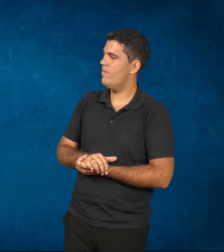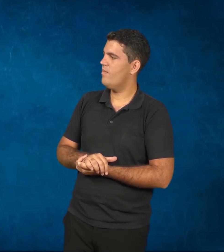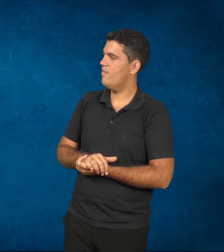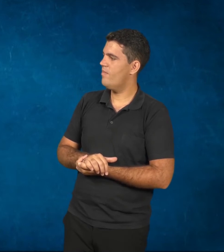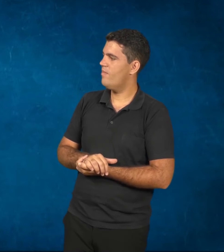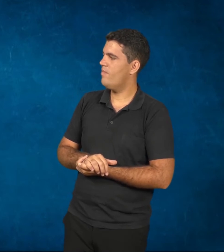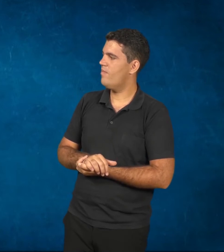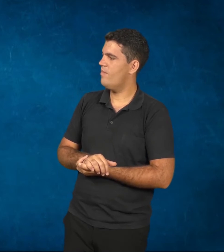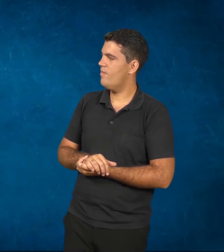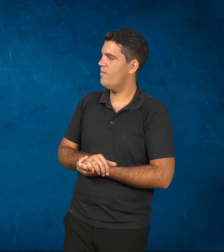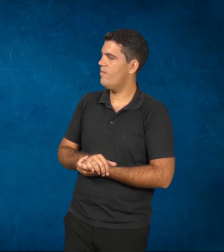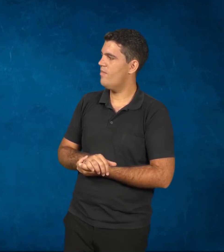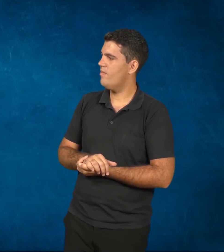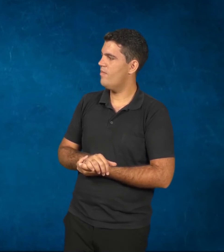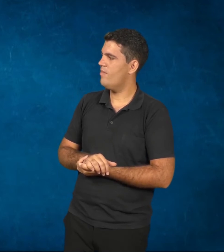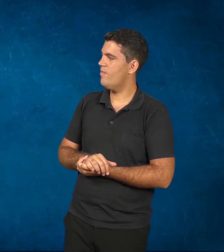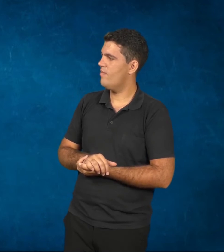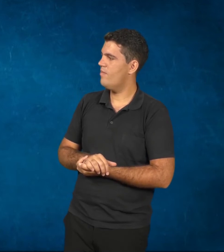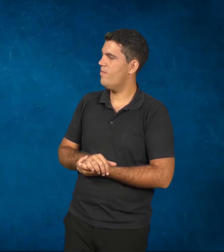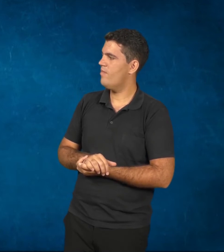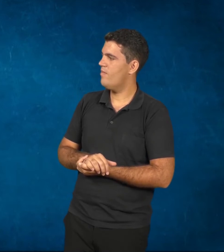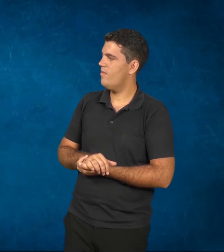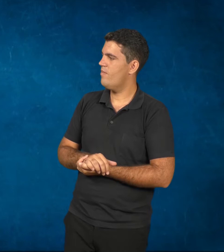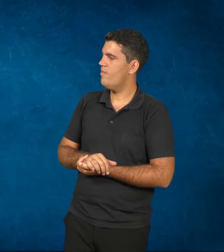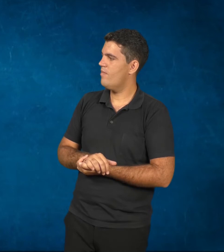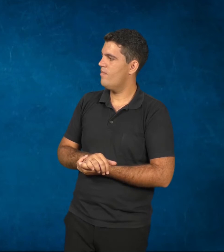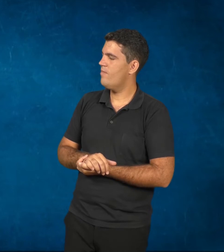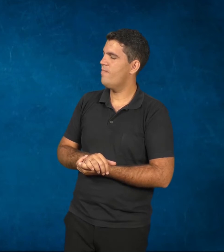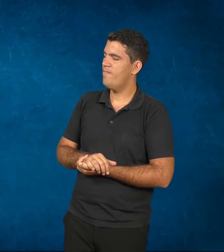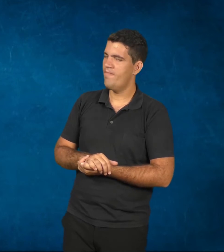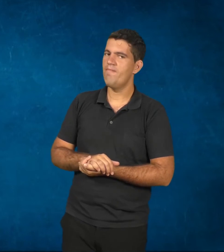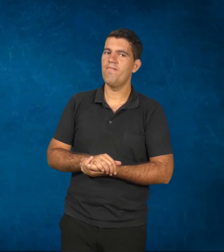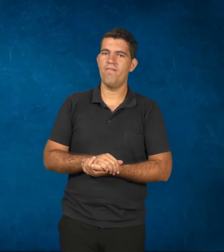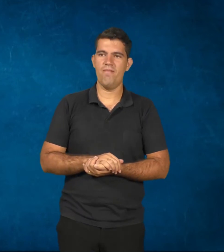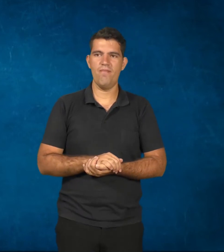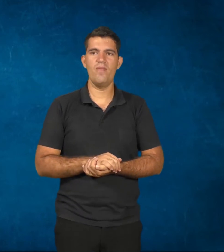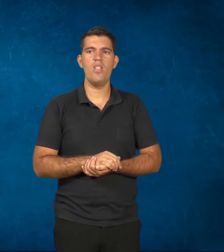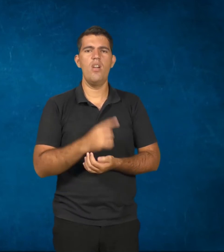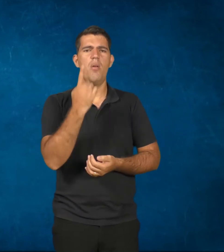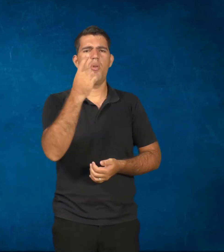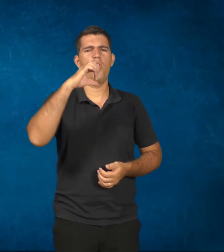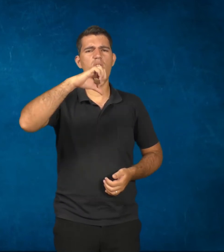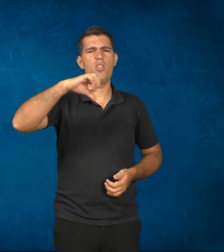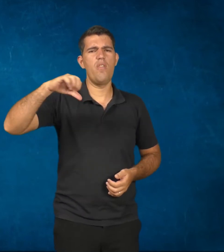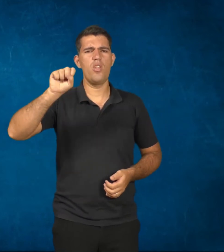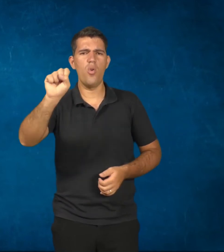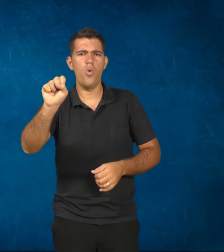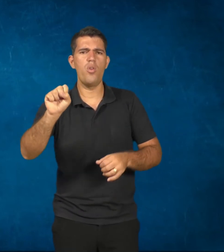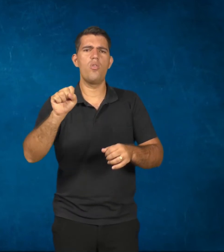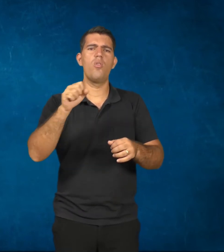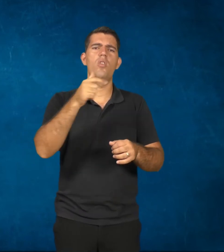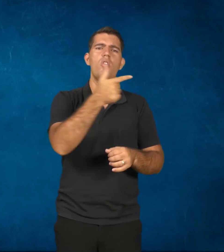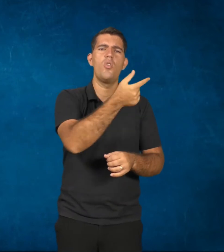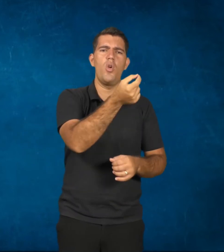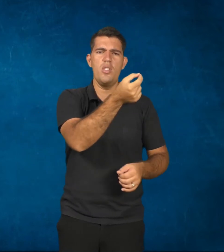conteúdos mínimos, de modo a assegurar a formação básica comum. 1998 e 2000 surgem então